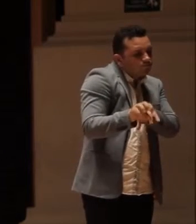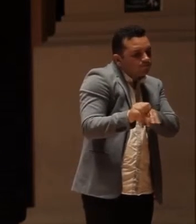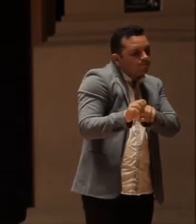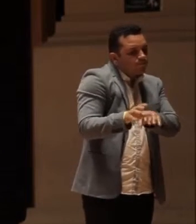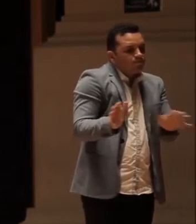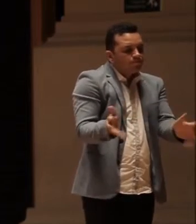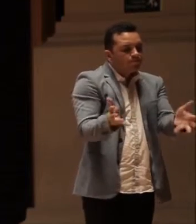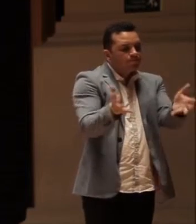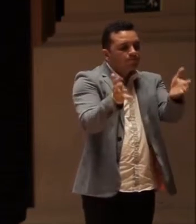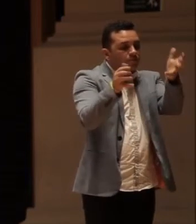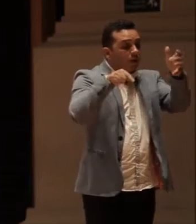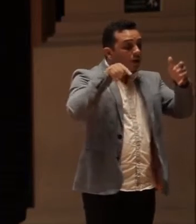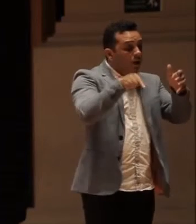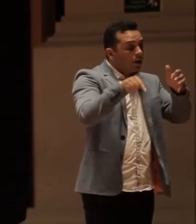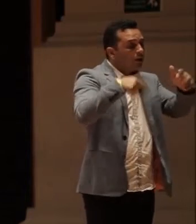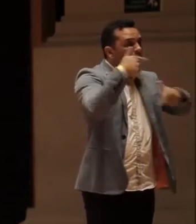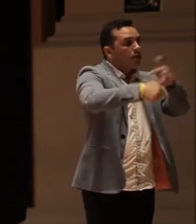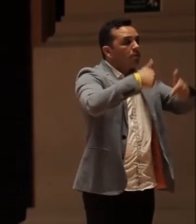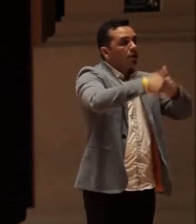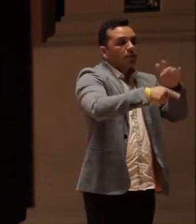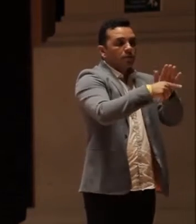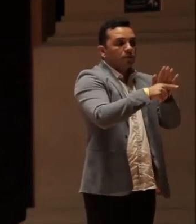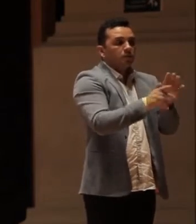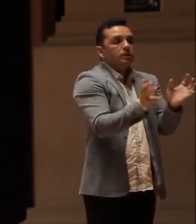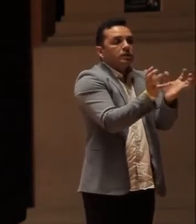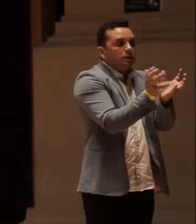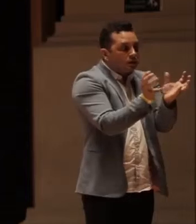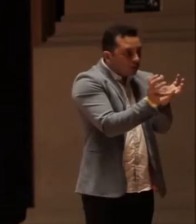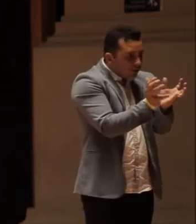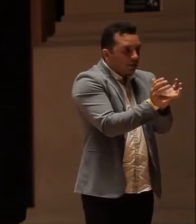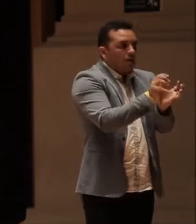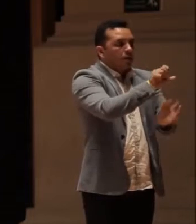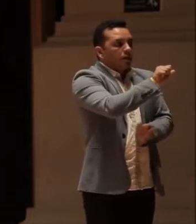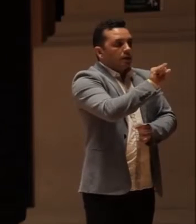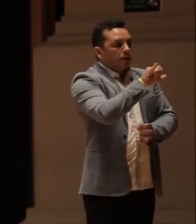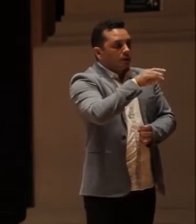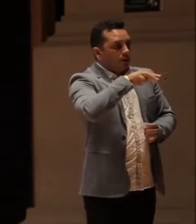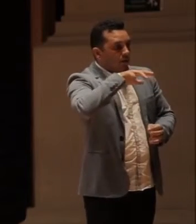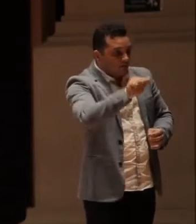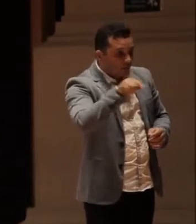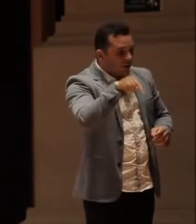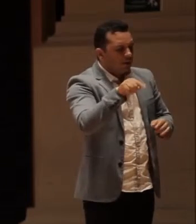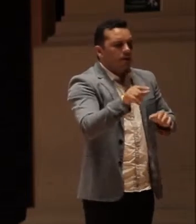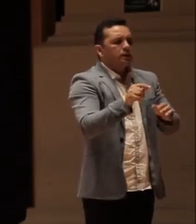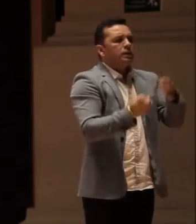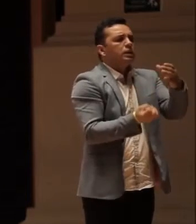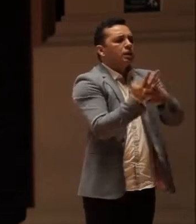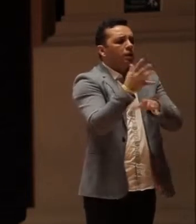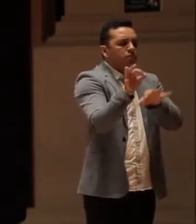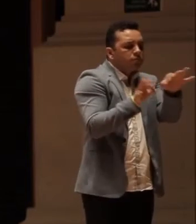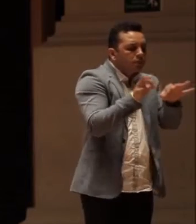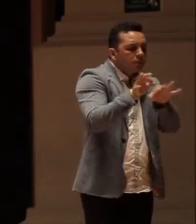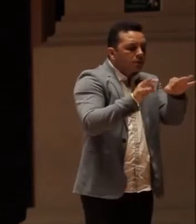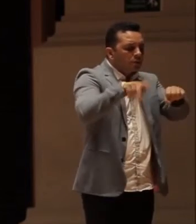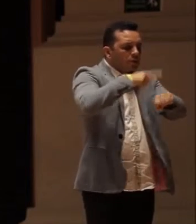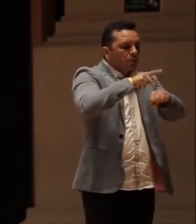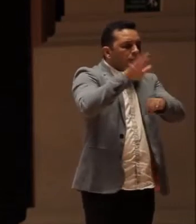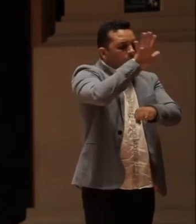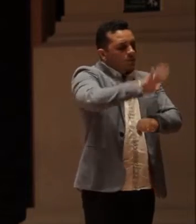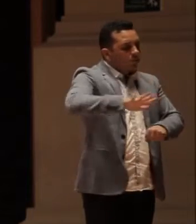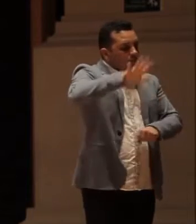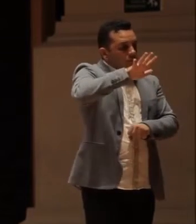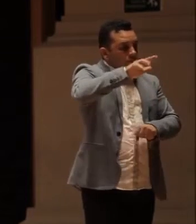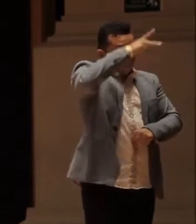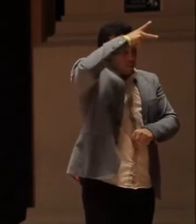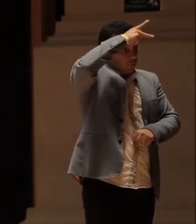no sistema, implantarem seus sistemas municipais e construírem seus planos municipais de cultura. Essa